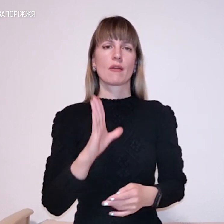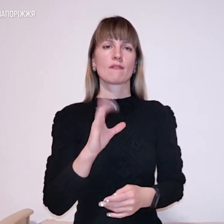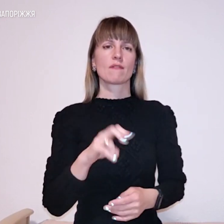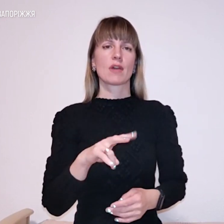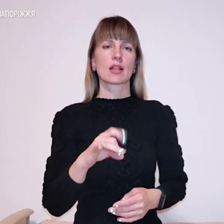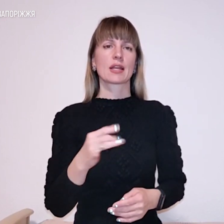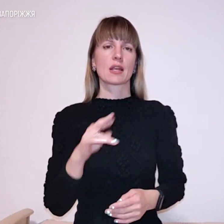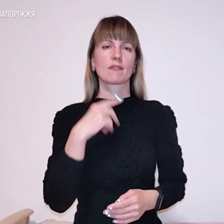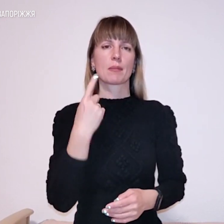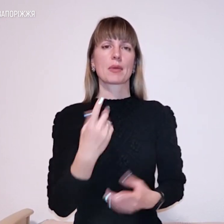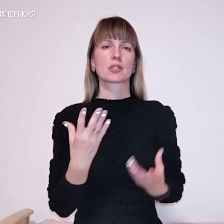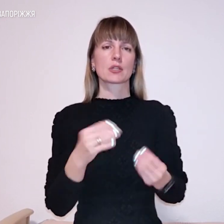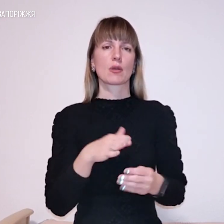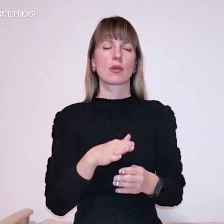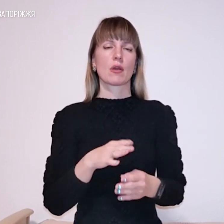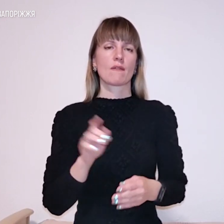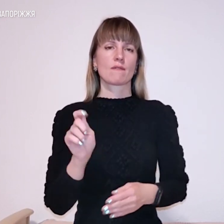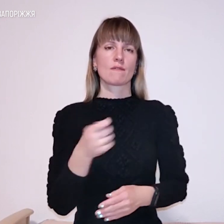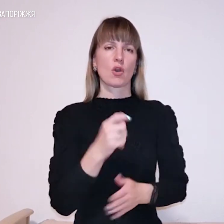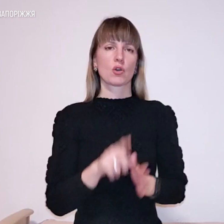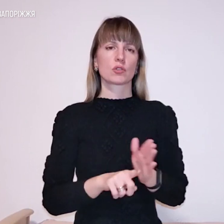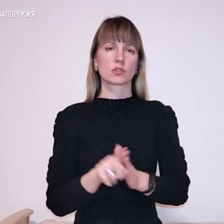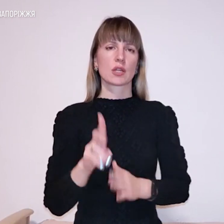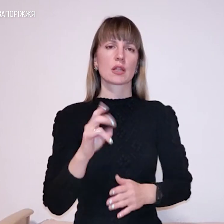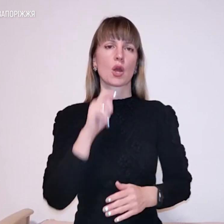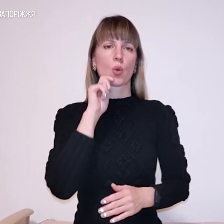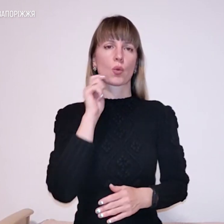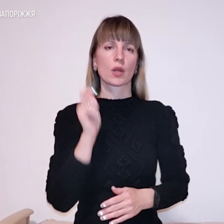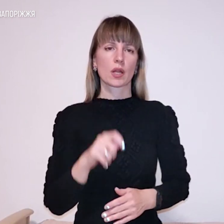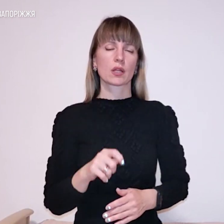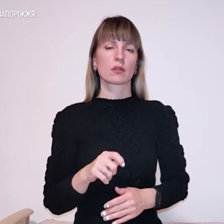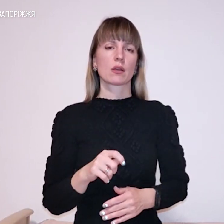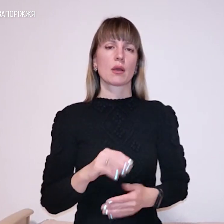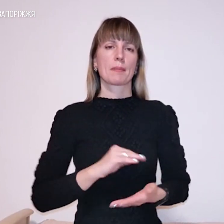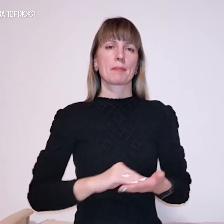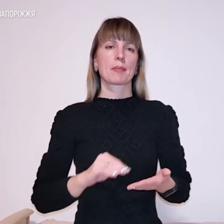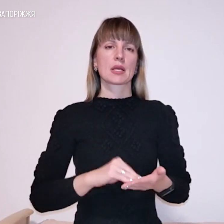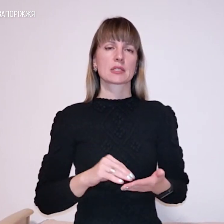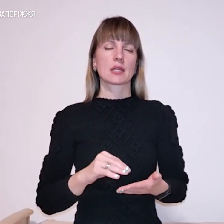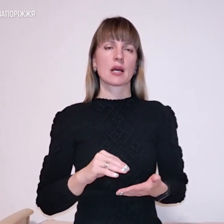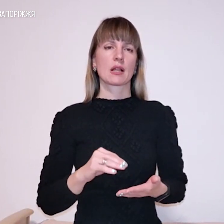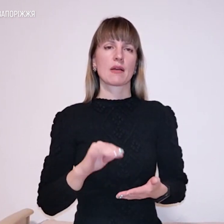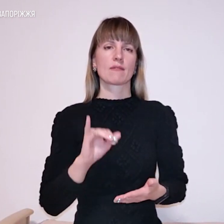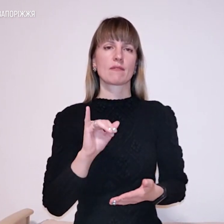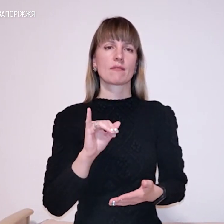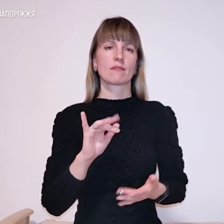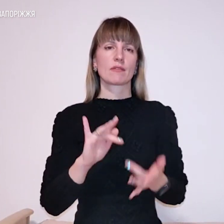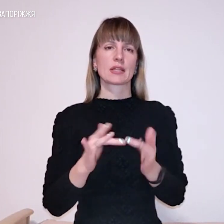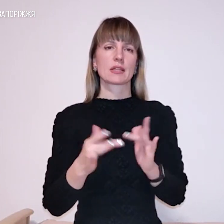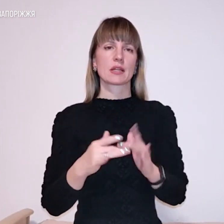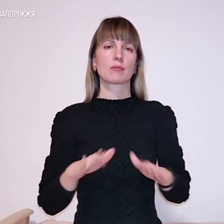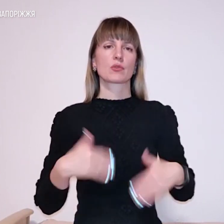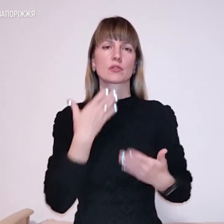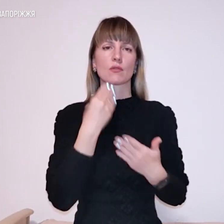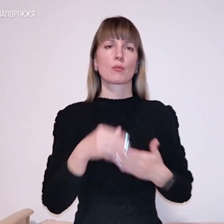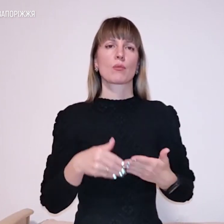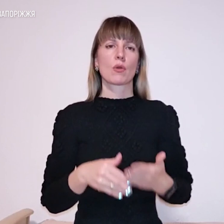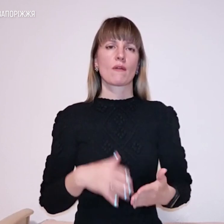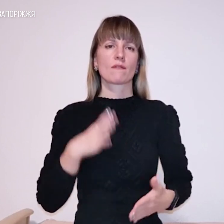у перші дні повномасштабного наступу Росії на Україну просто писала пости у соцмережах, пропонуючи свою допомогу вимушеним